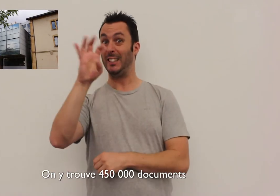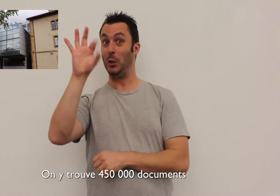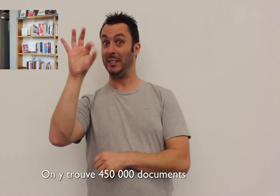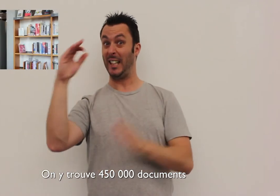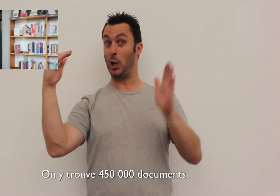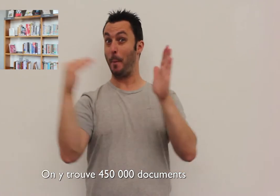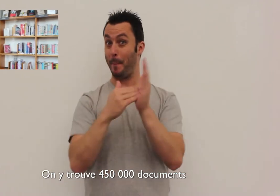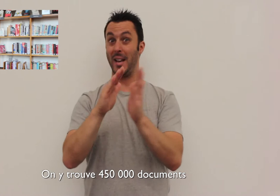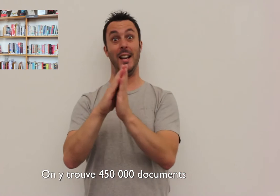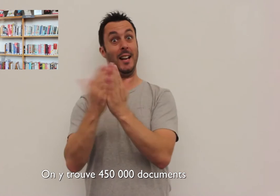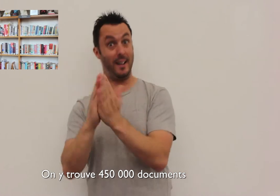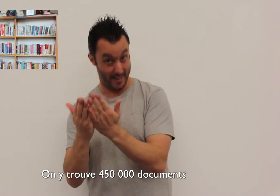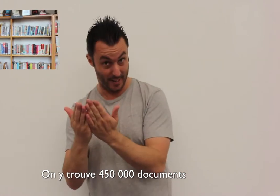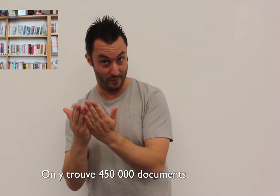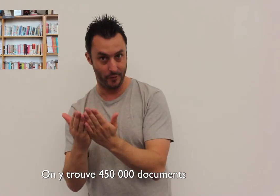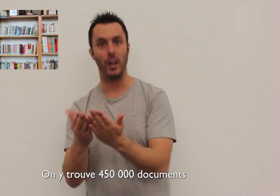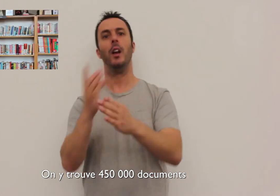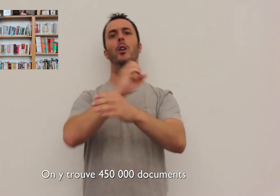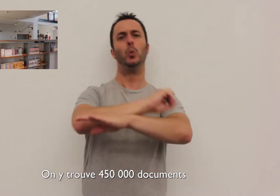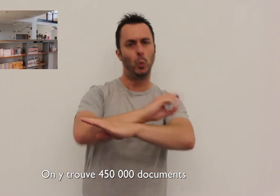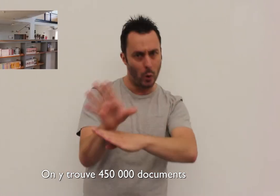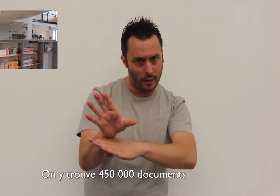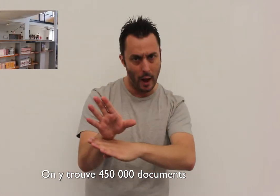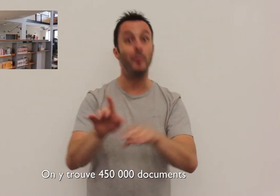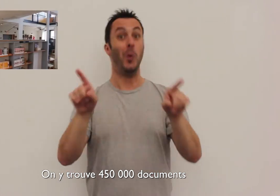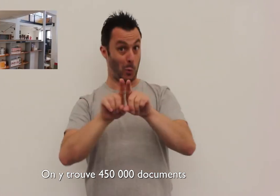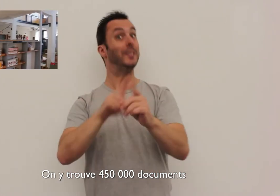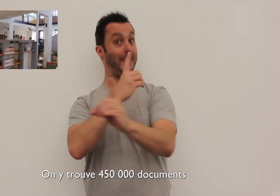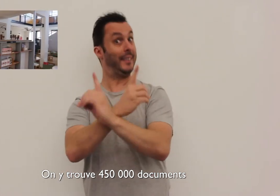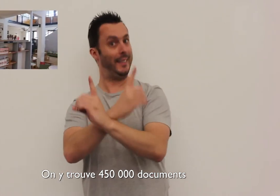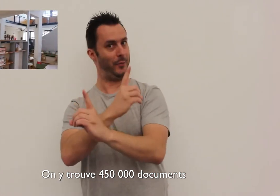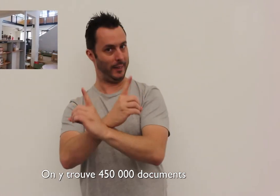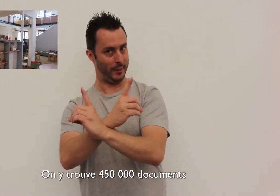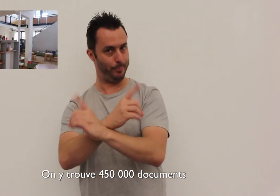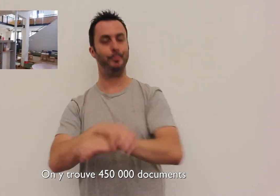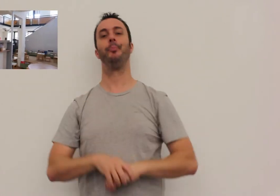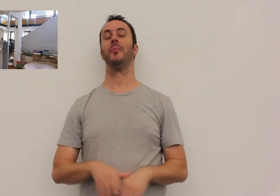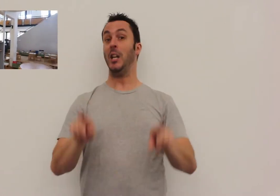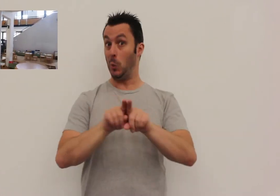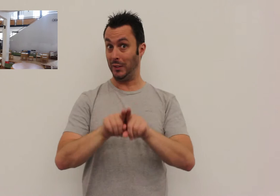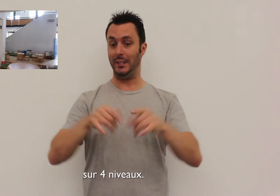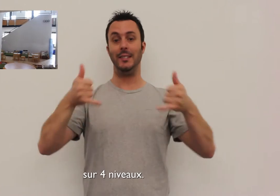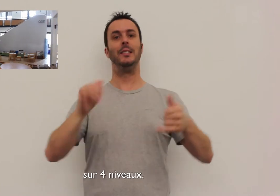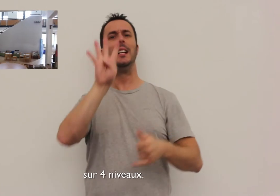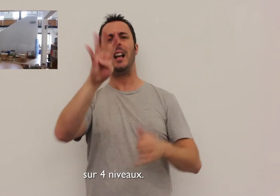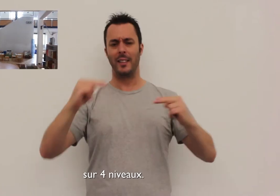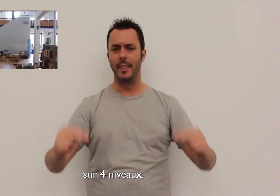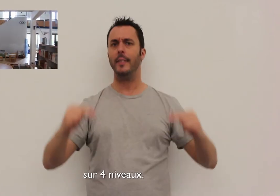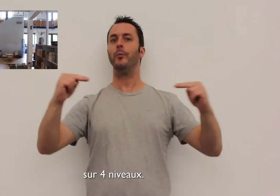On y trouve 450 000 documents sur